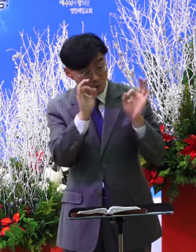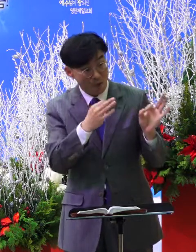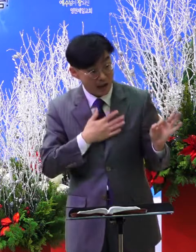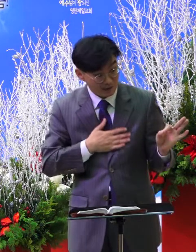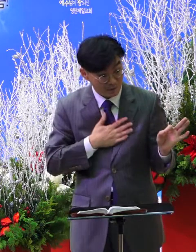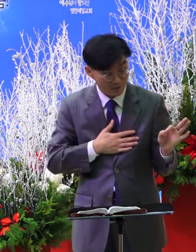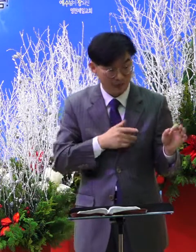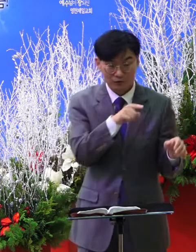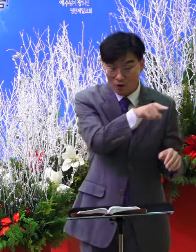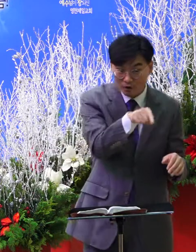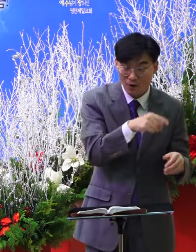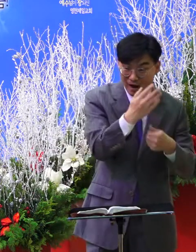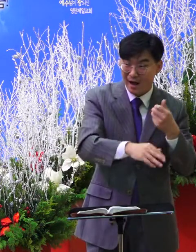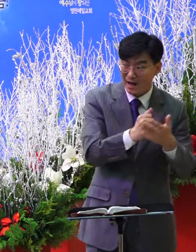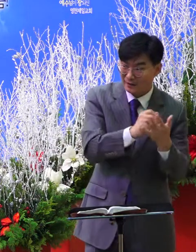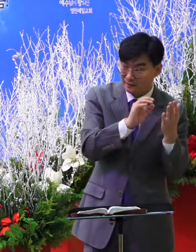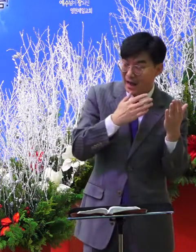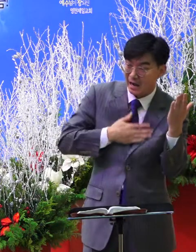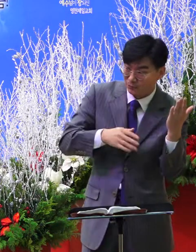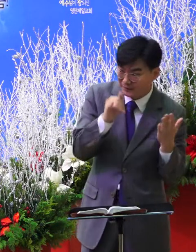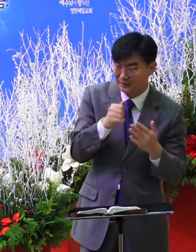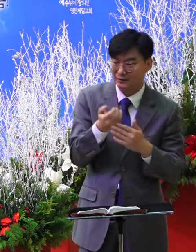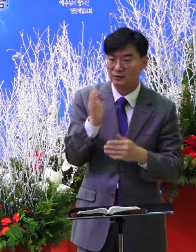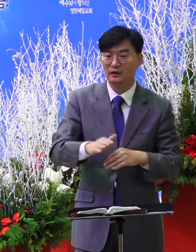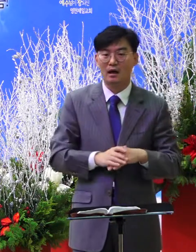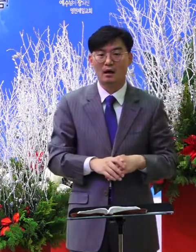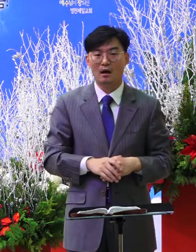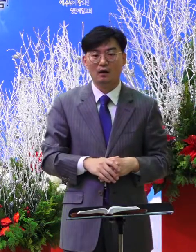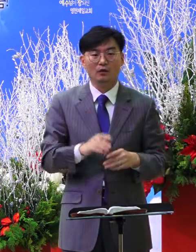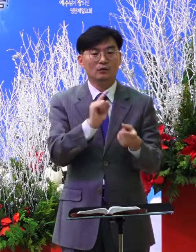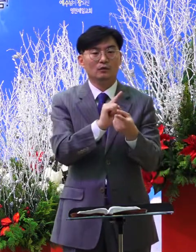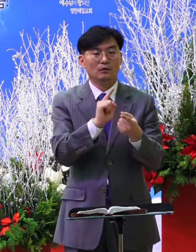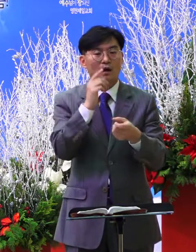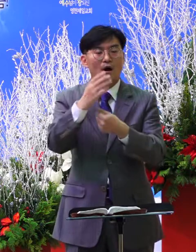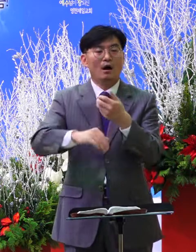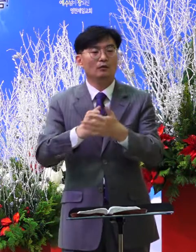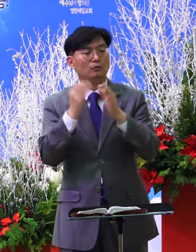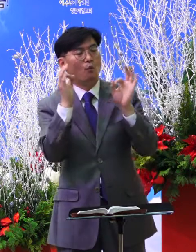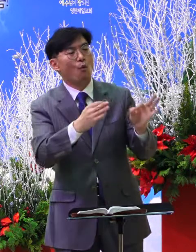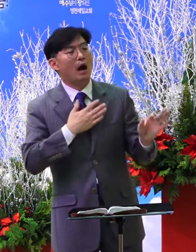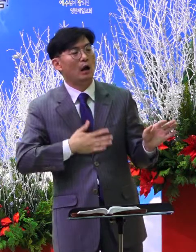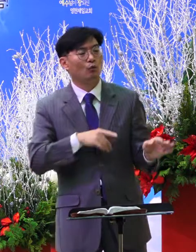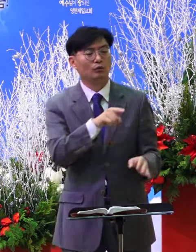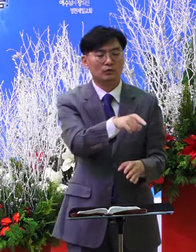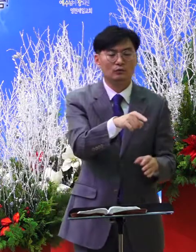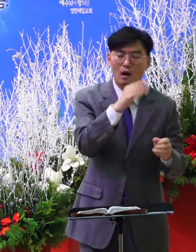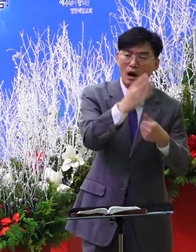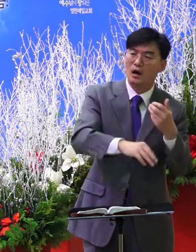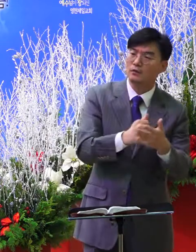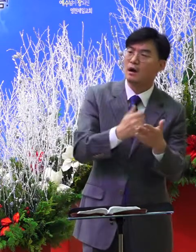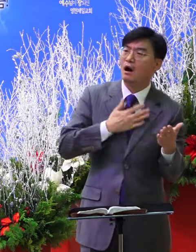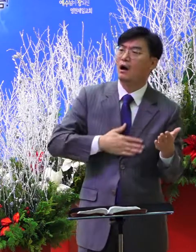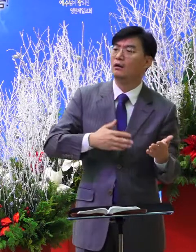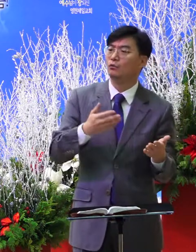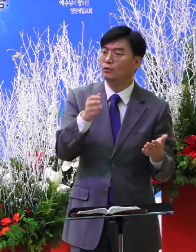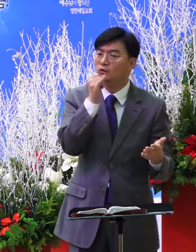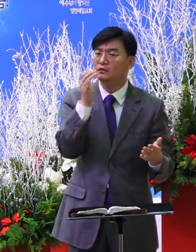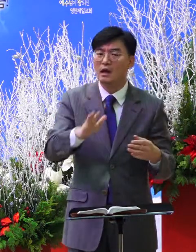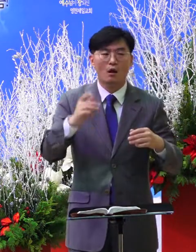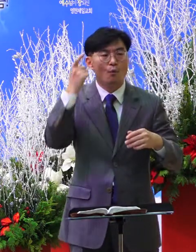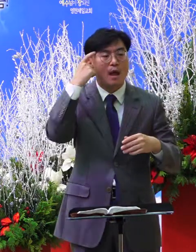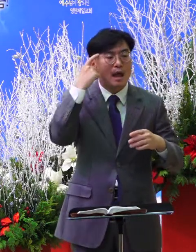됐는데 어찌하여 다시 약하고 천박한 초등학문으로 돌아가서 다시 그들에게 종노릇 하려